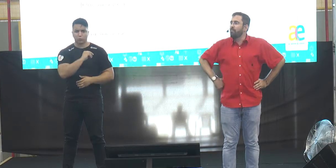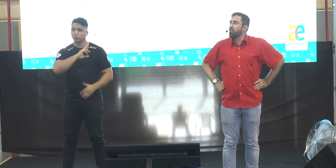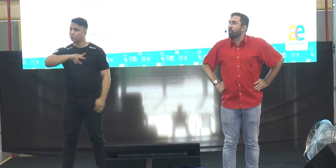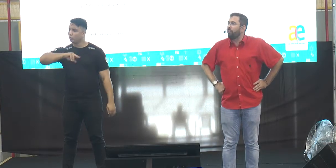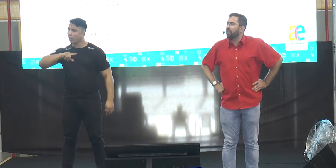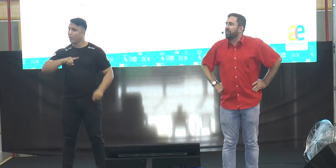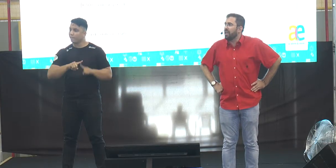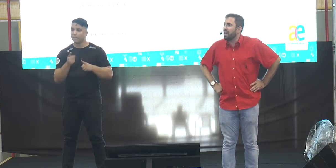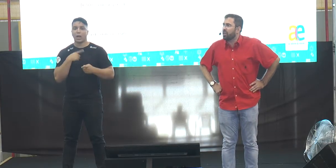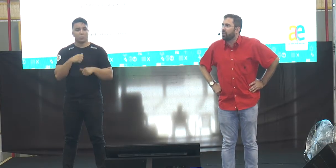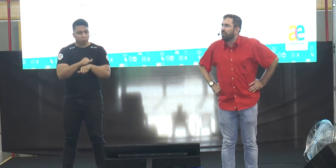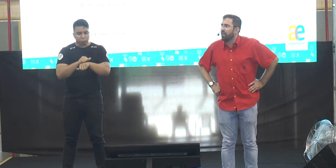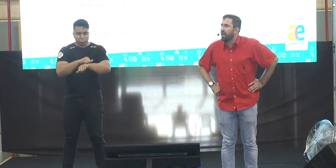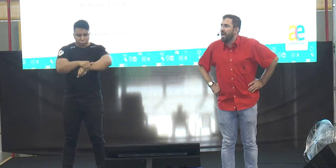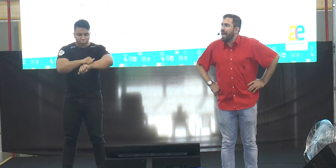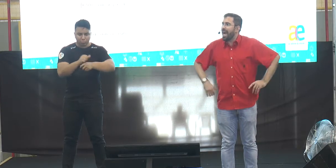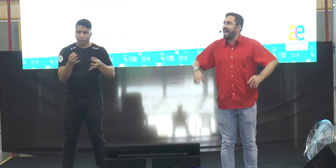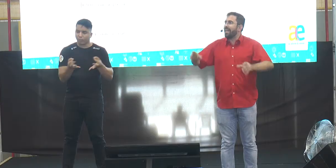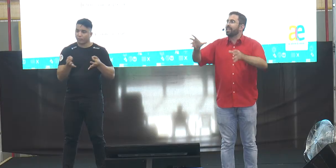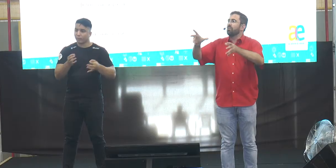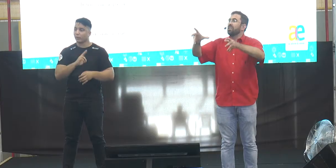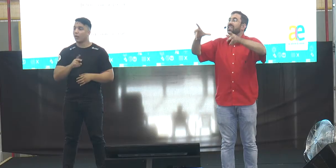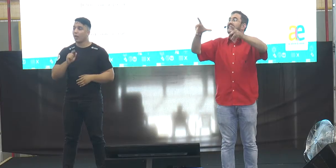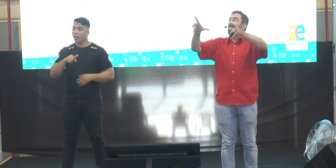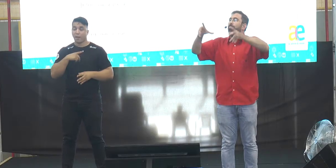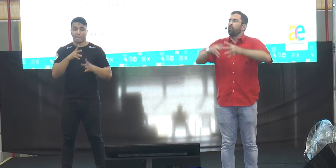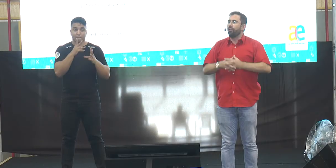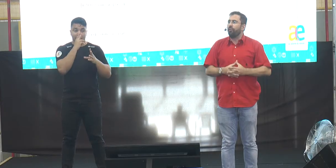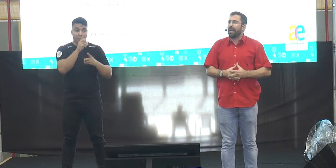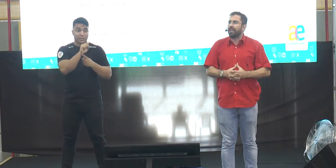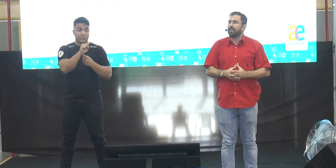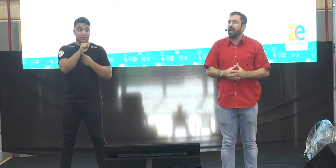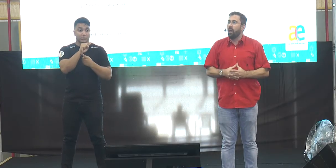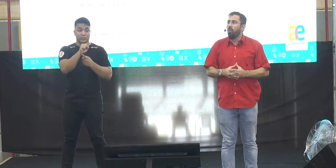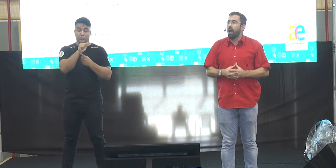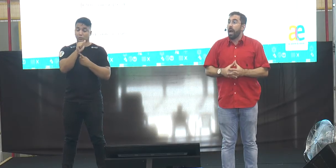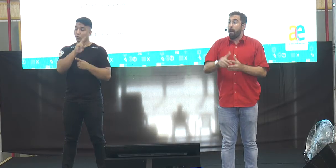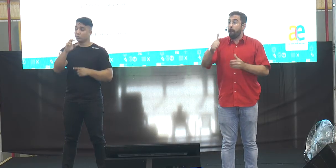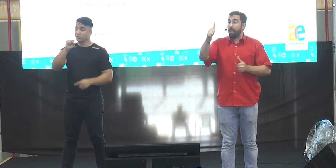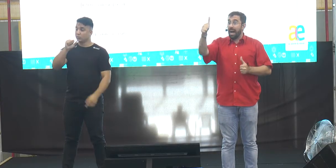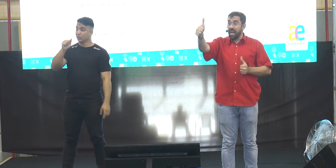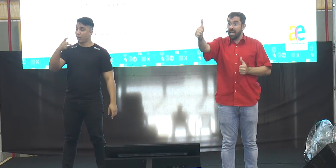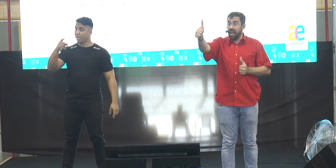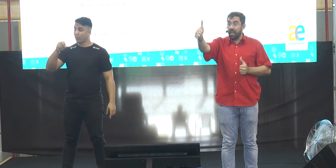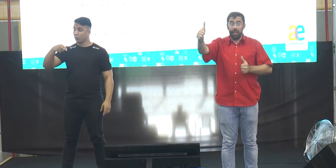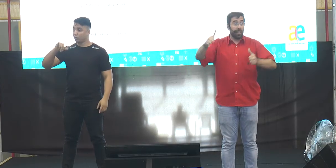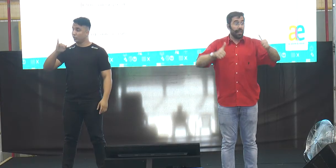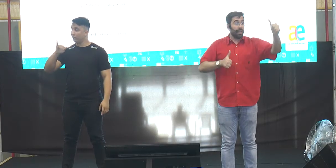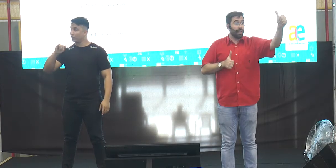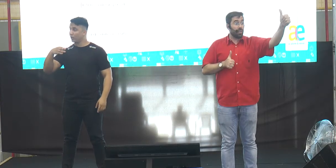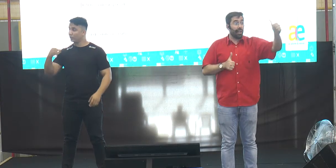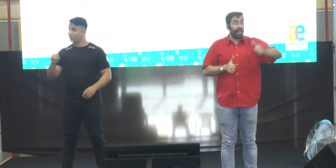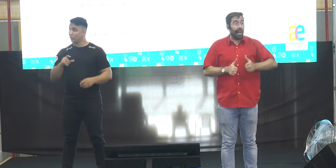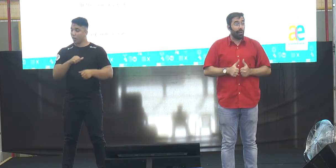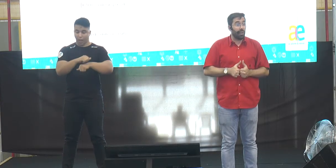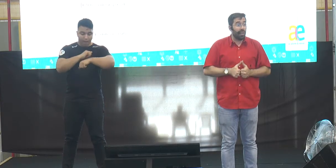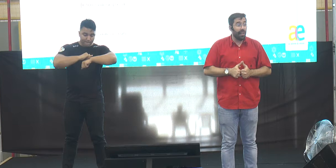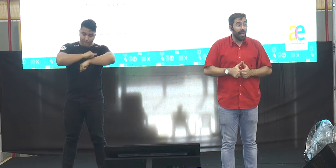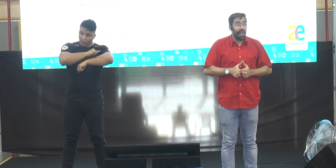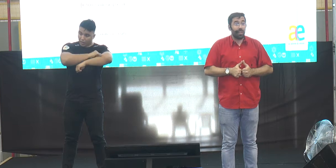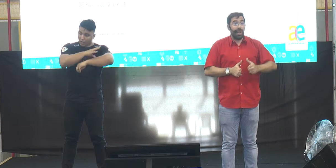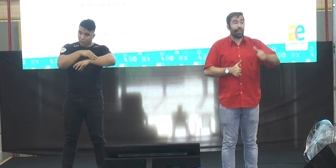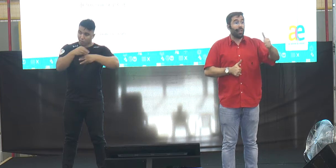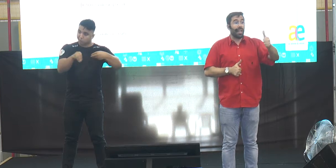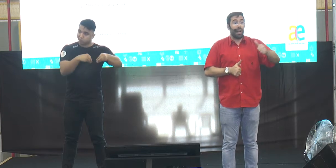que é muito eficiente? É a reação de saponificação. Banha e soda